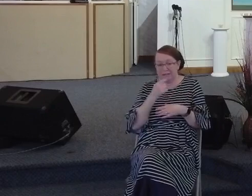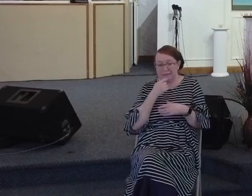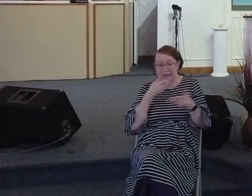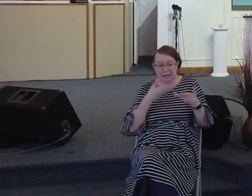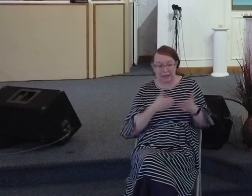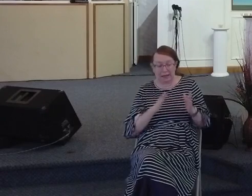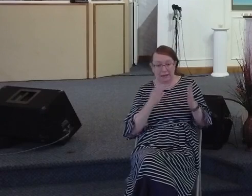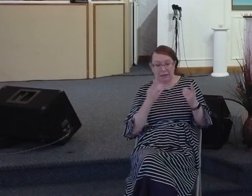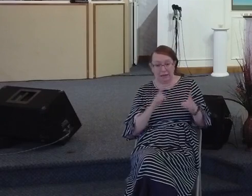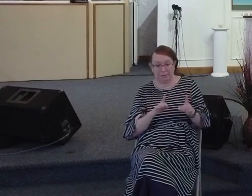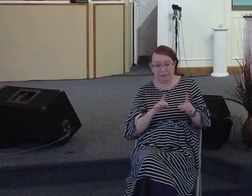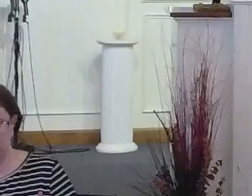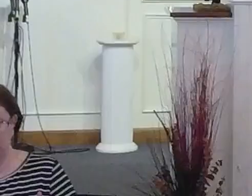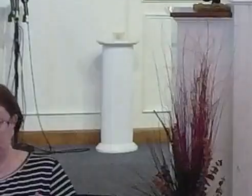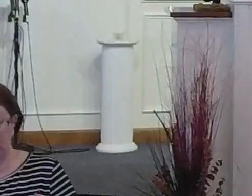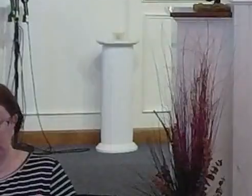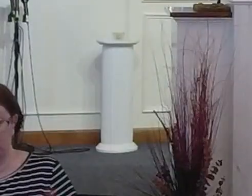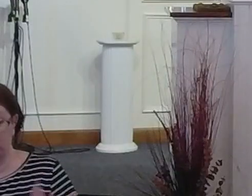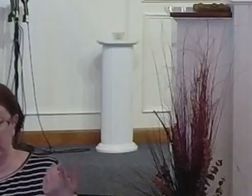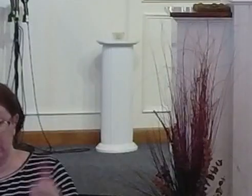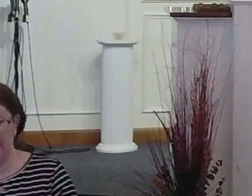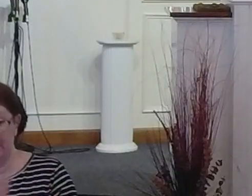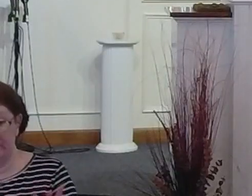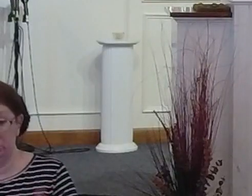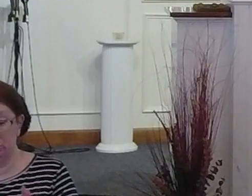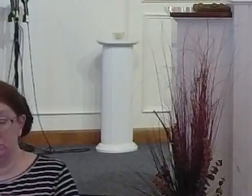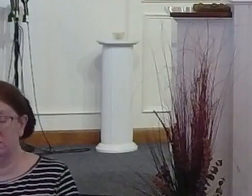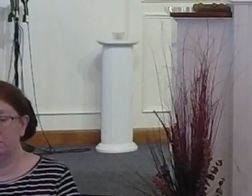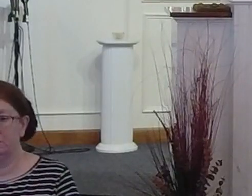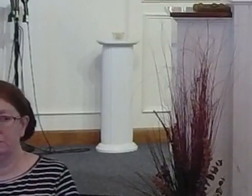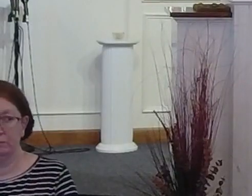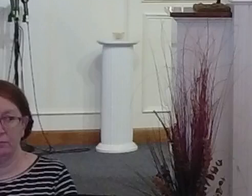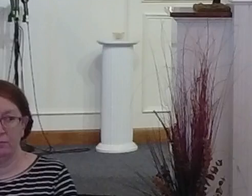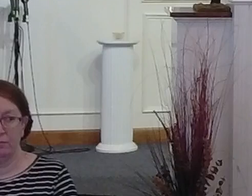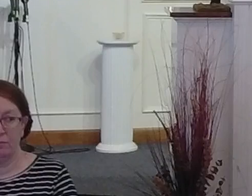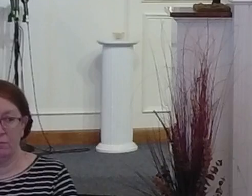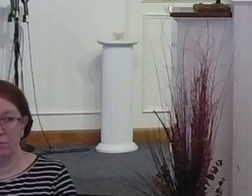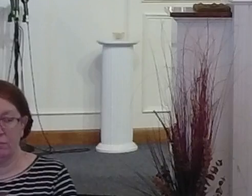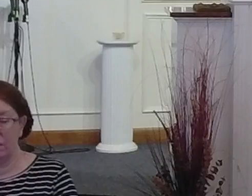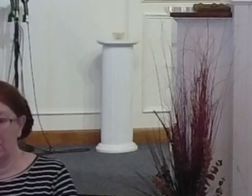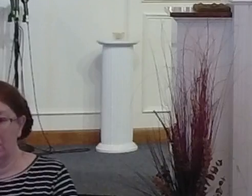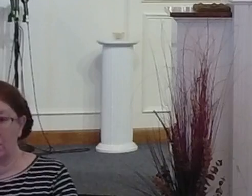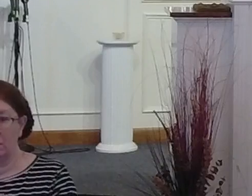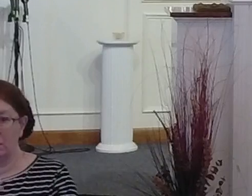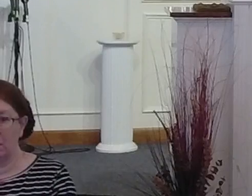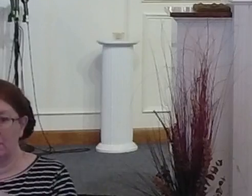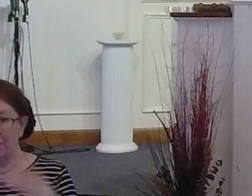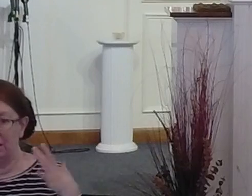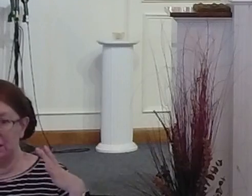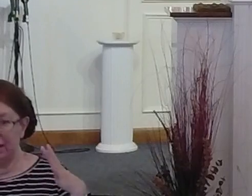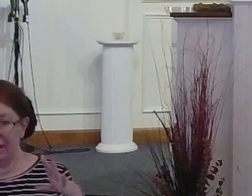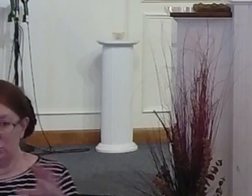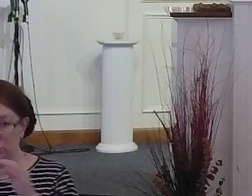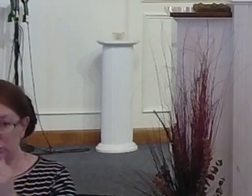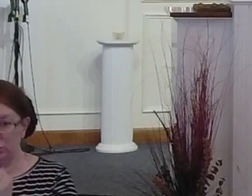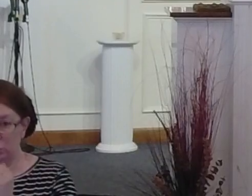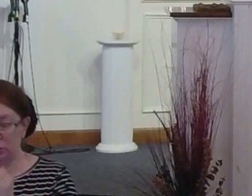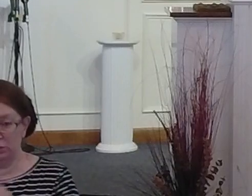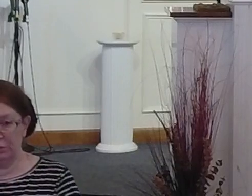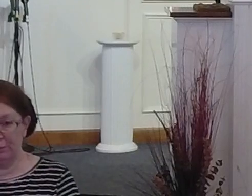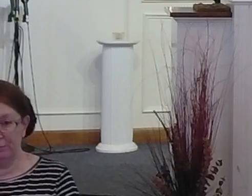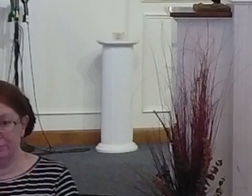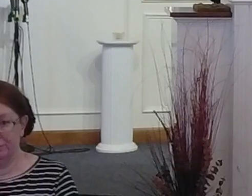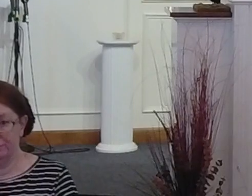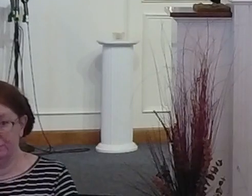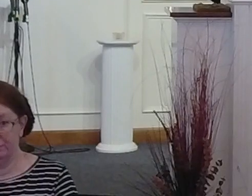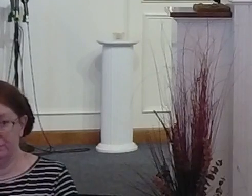detalles, pero solamente Dios dijo, sé, y nosotros fuimos. Nosotros sabemos de dónde vinimos. Dios creó a los ángeles para